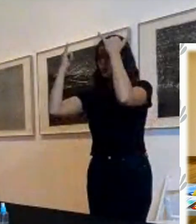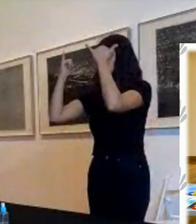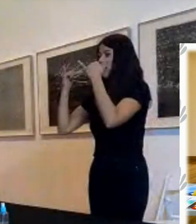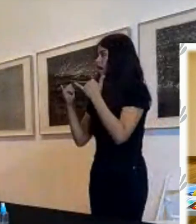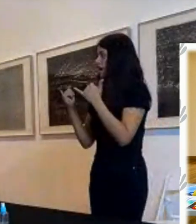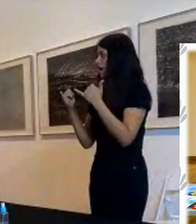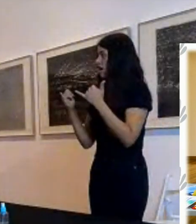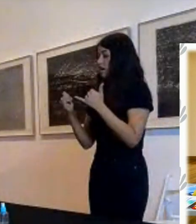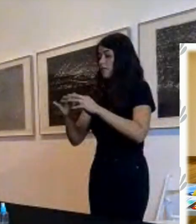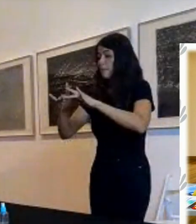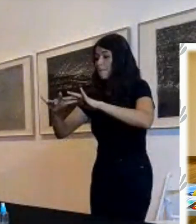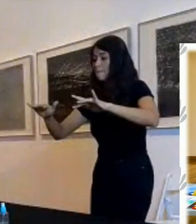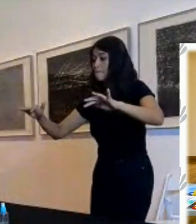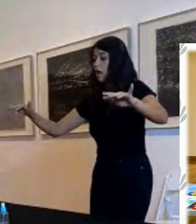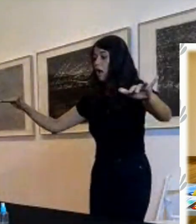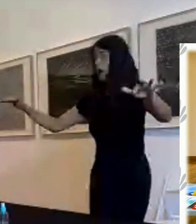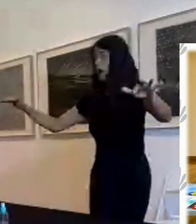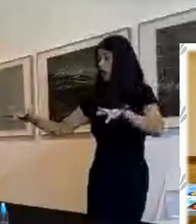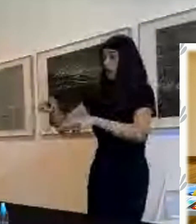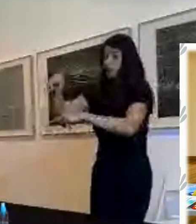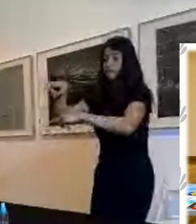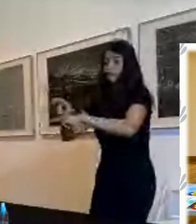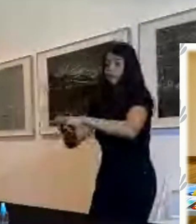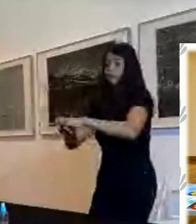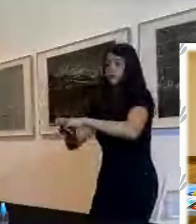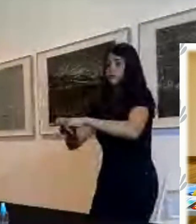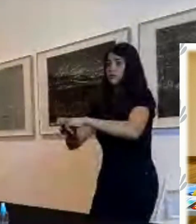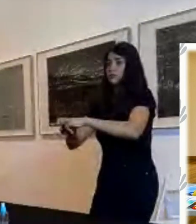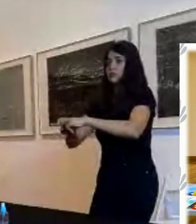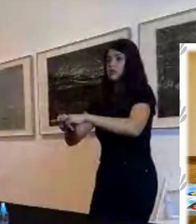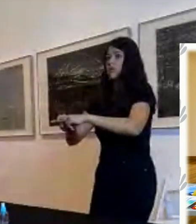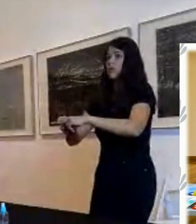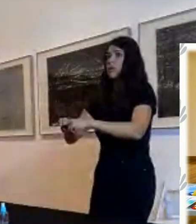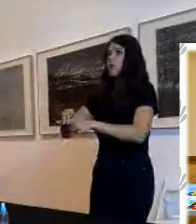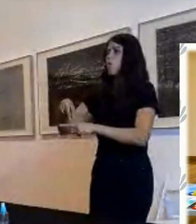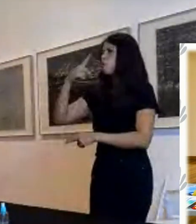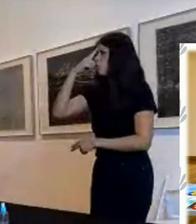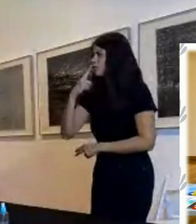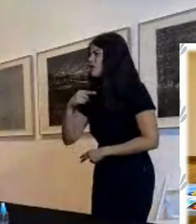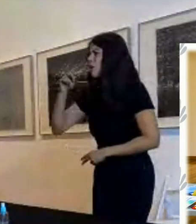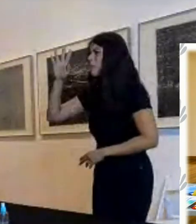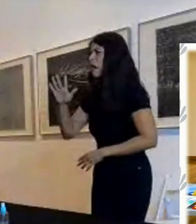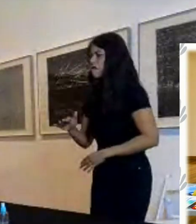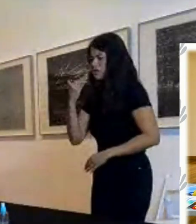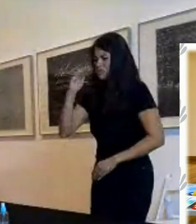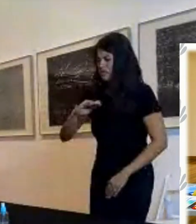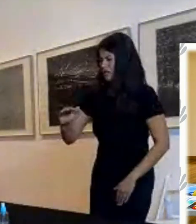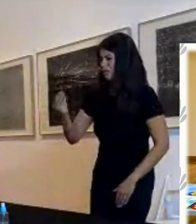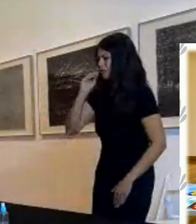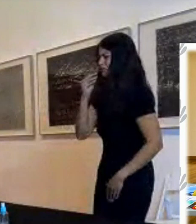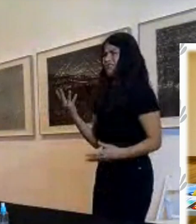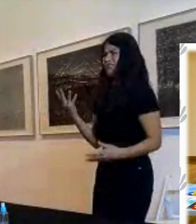estar a la orilla del mar en el Museo del Mar. ¿Cómo me dijeron? A ver, sí,